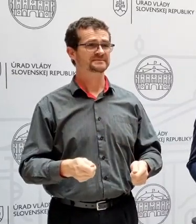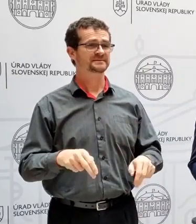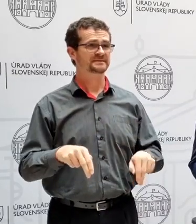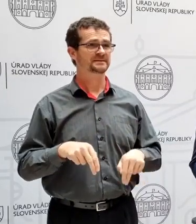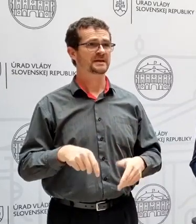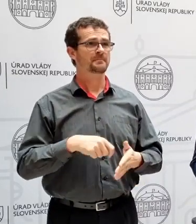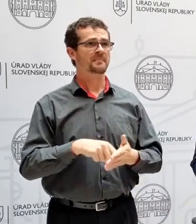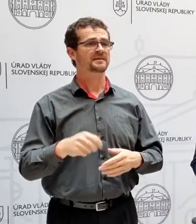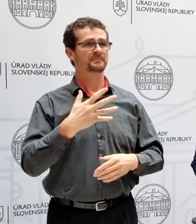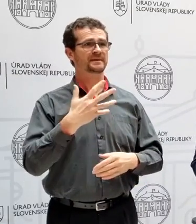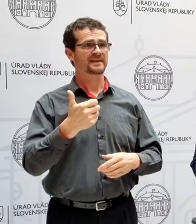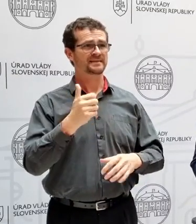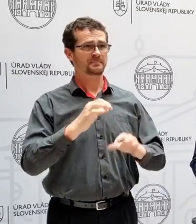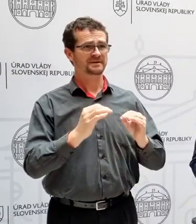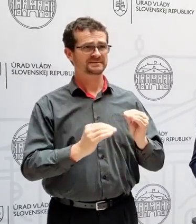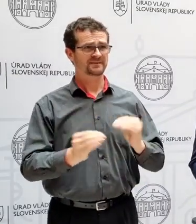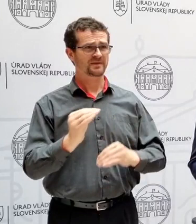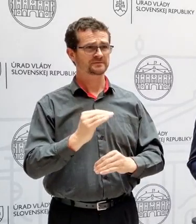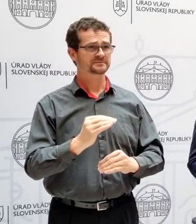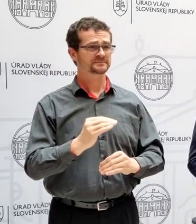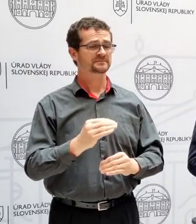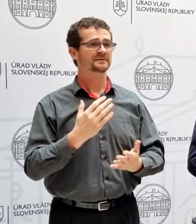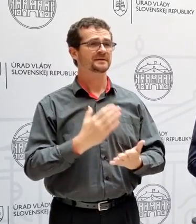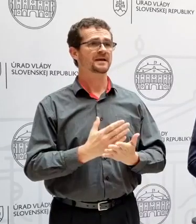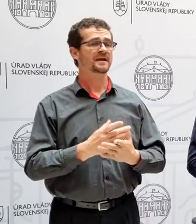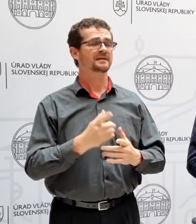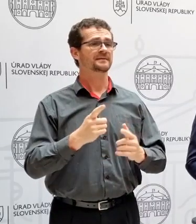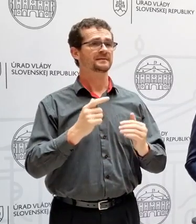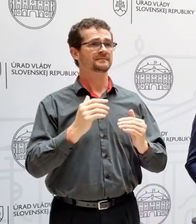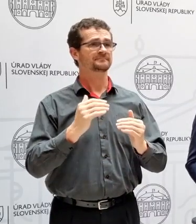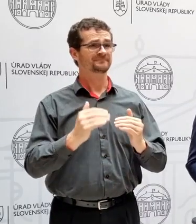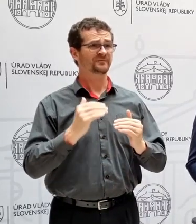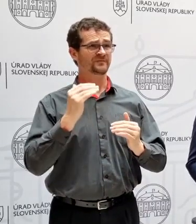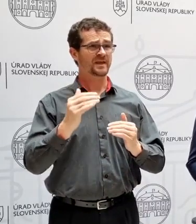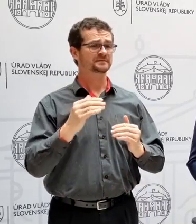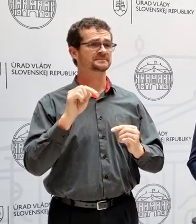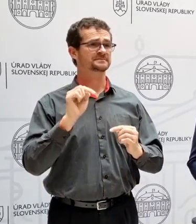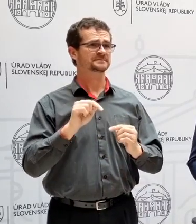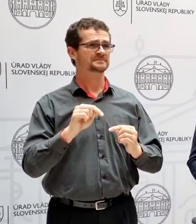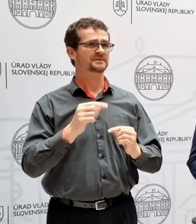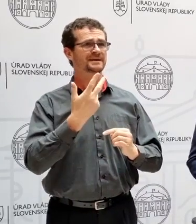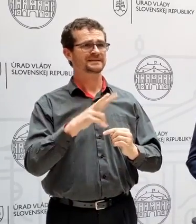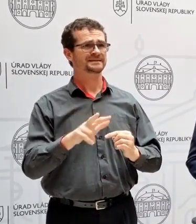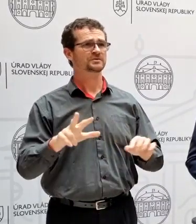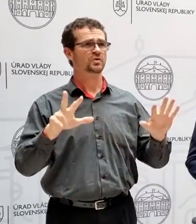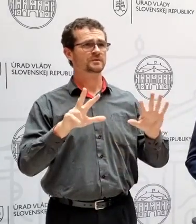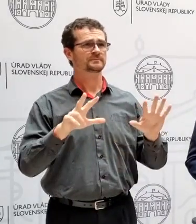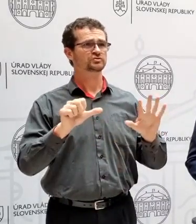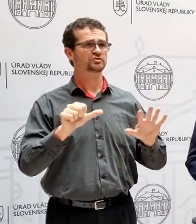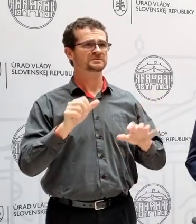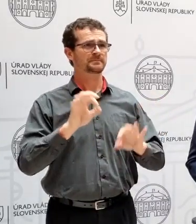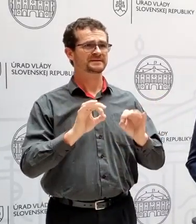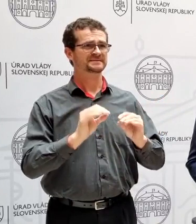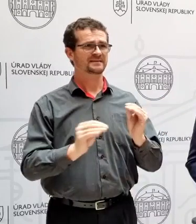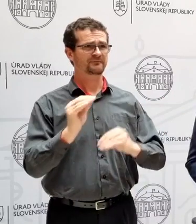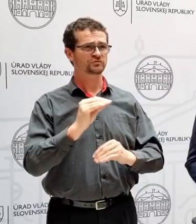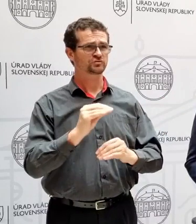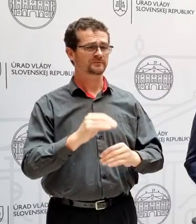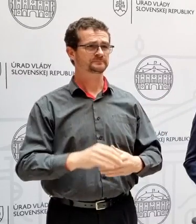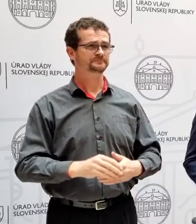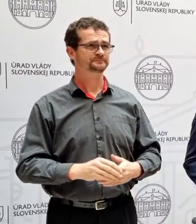budete platiť 51% navyše. A ak miniete viac, tak budete platiť 386%